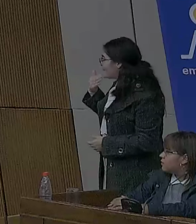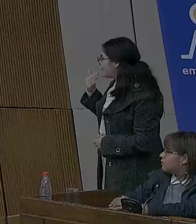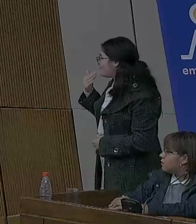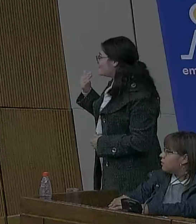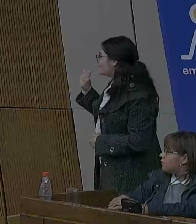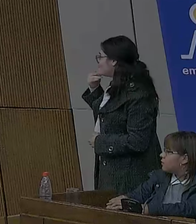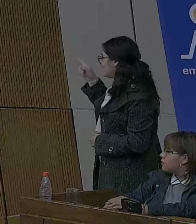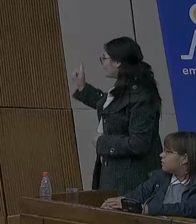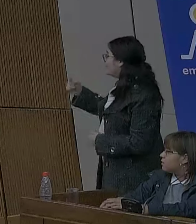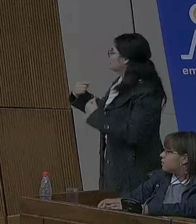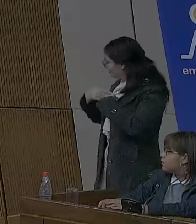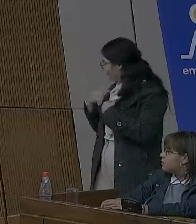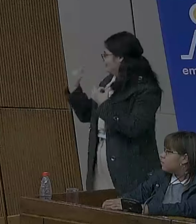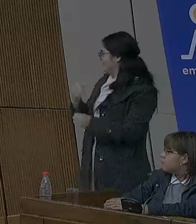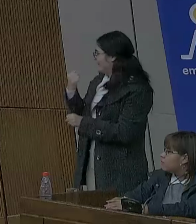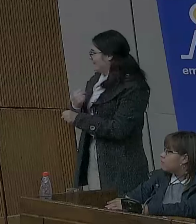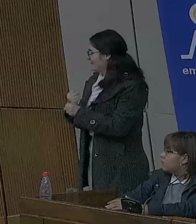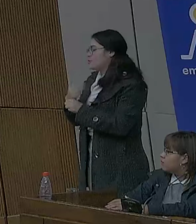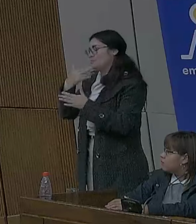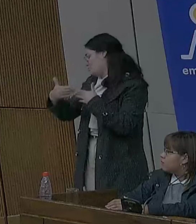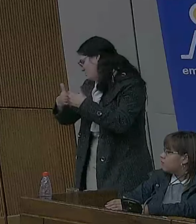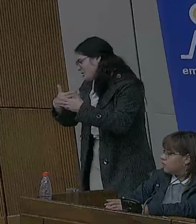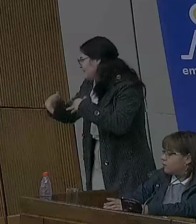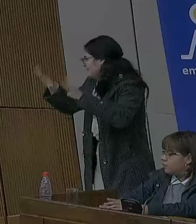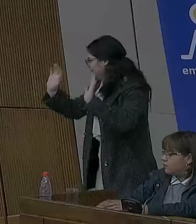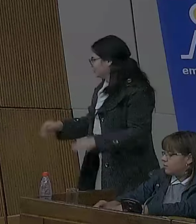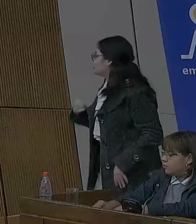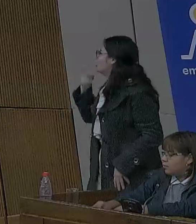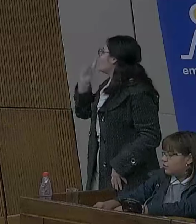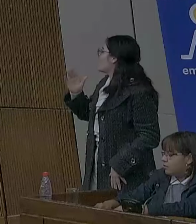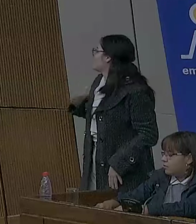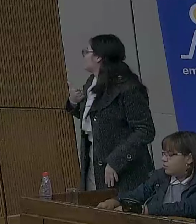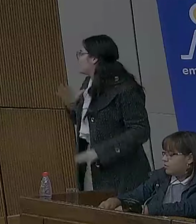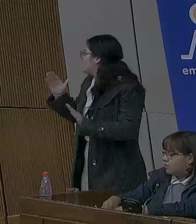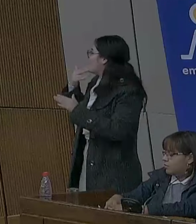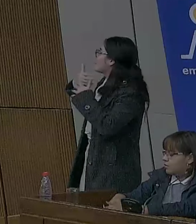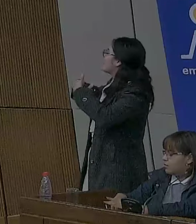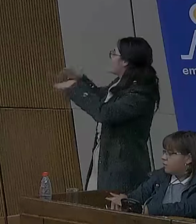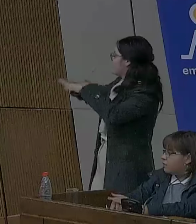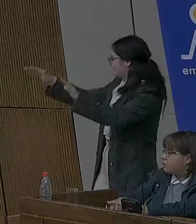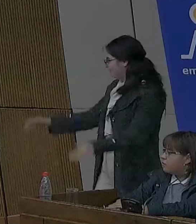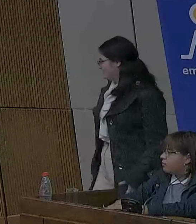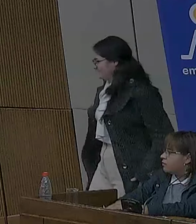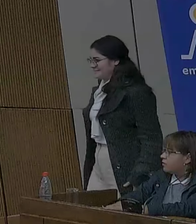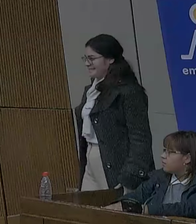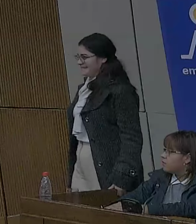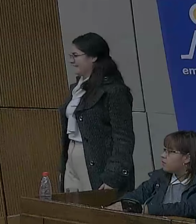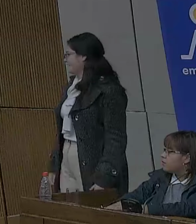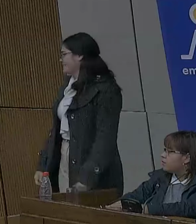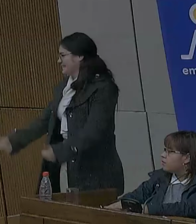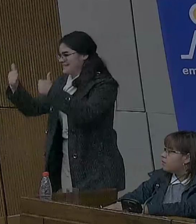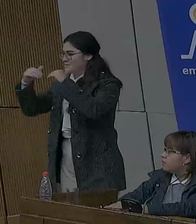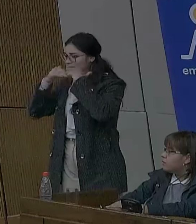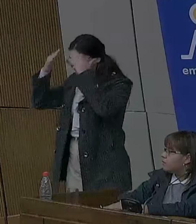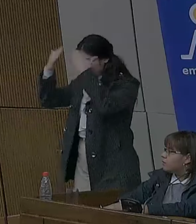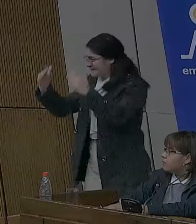y dijo que ella quería acercarse a vos, dice. Y ella quería acercar porque ella trabajó mucho por eso, dice. Dice que no importa, que ella deja nomás eso, que lo que pasó en el pasado,